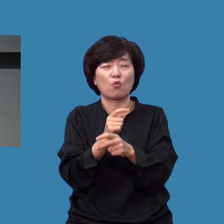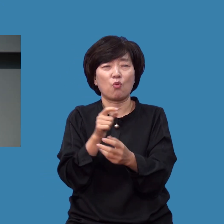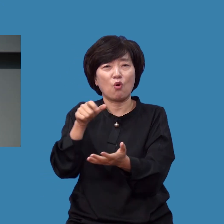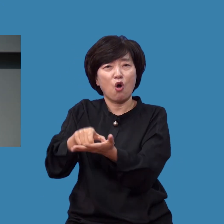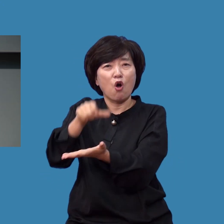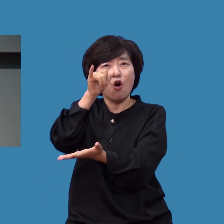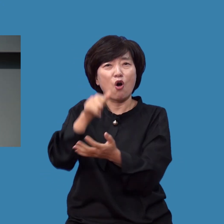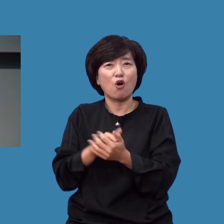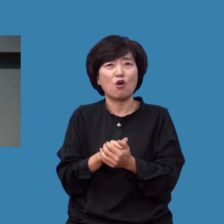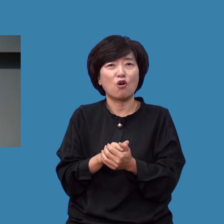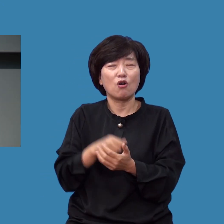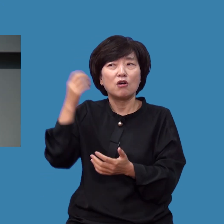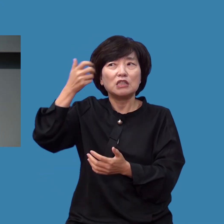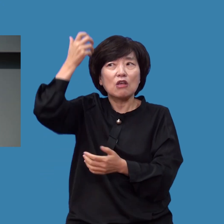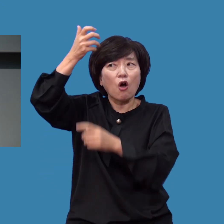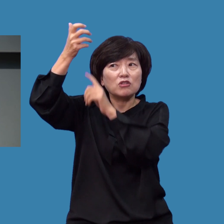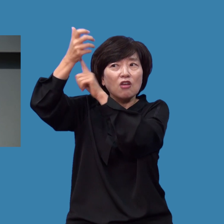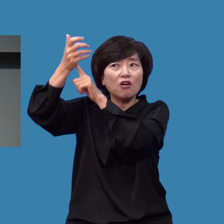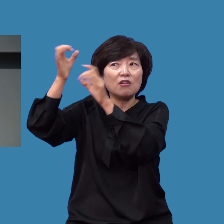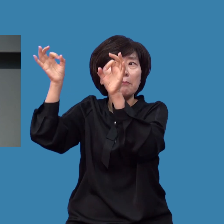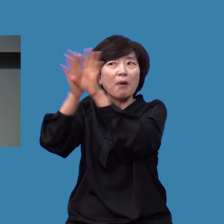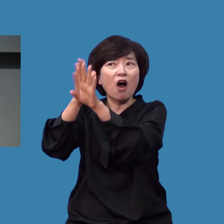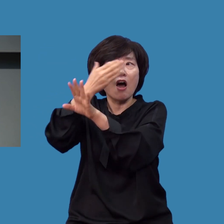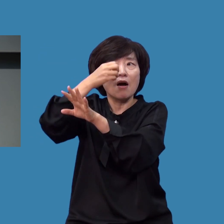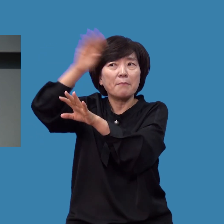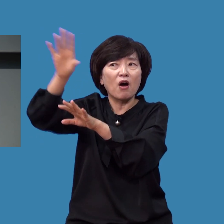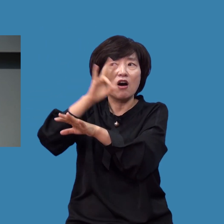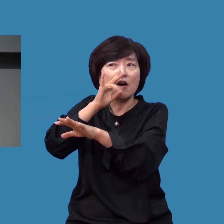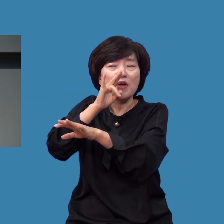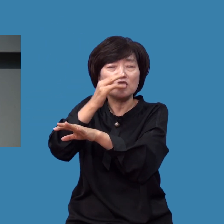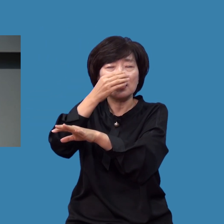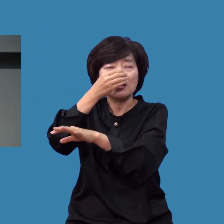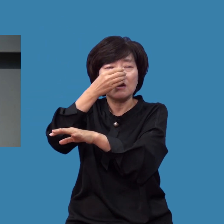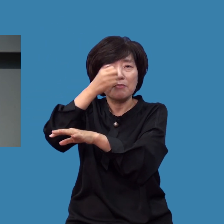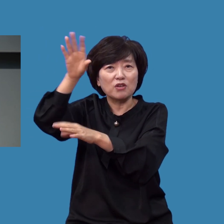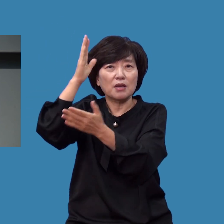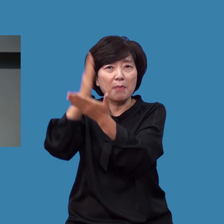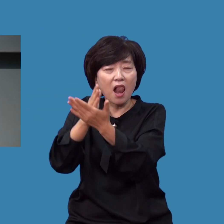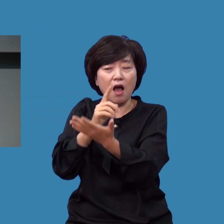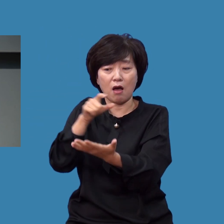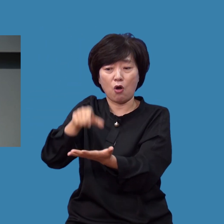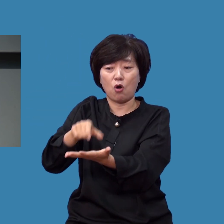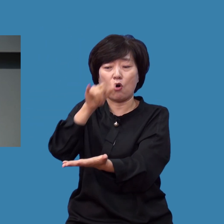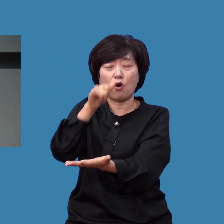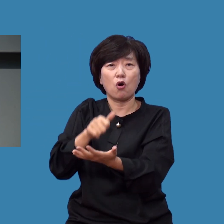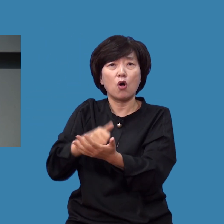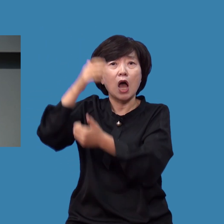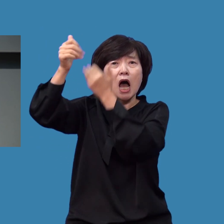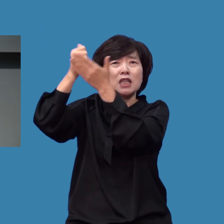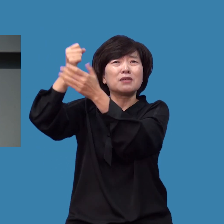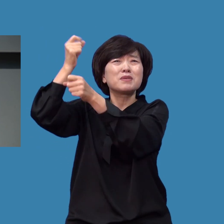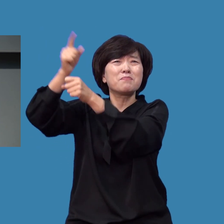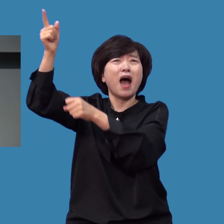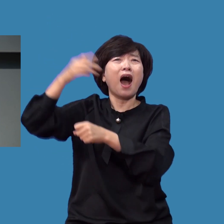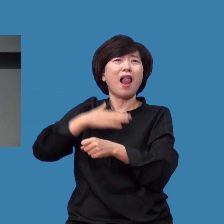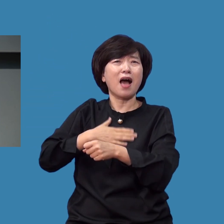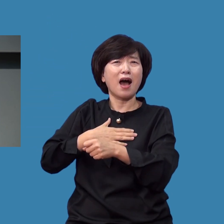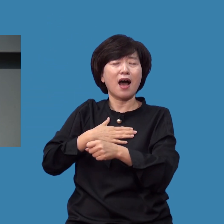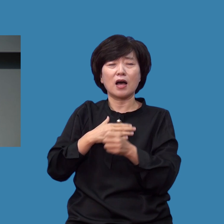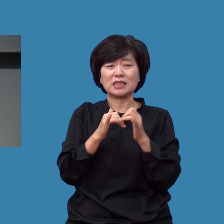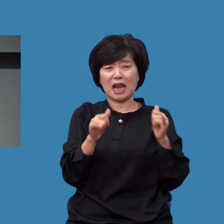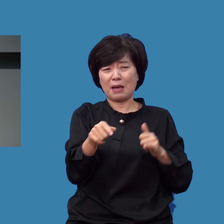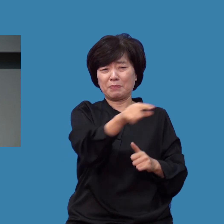성령을 소멸하지 말고 예언을 멸시하지 말라고 얘기합니다. 우리 하나님께서 이미 아시고 계셨어요.